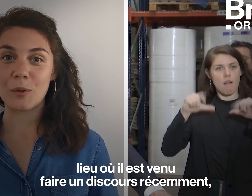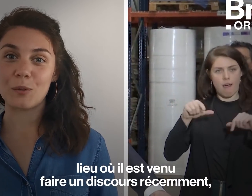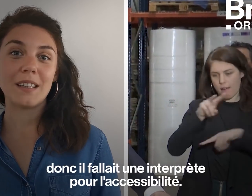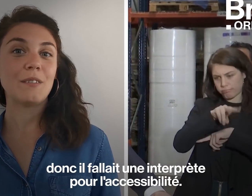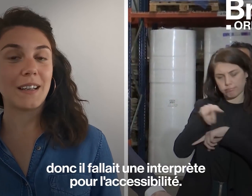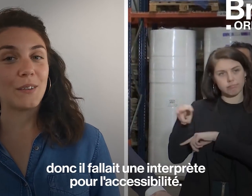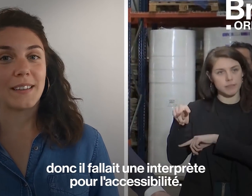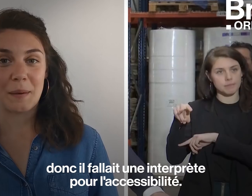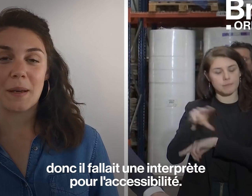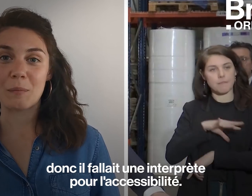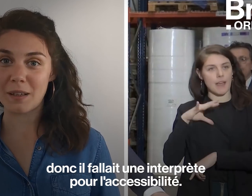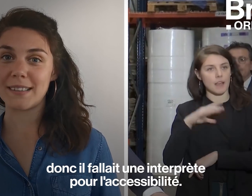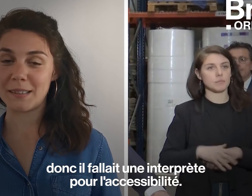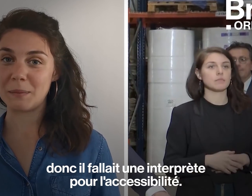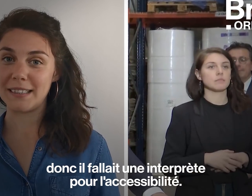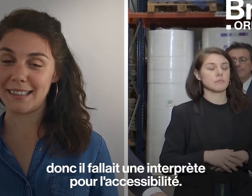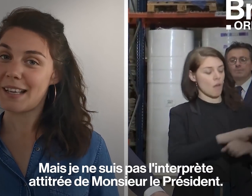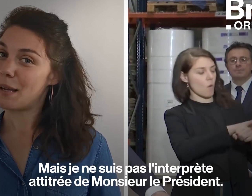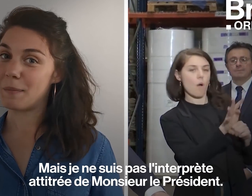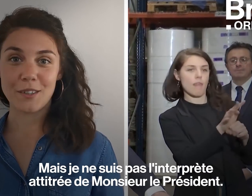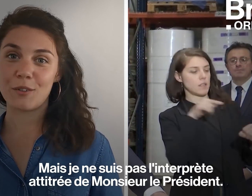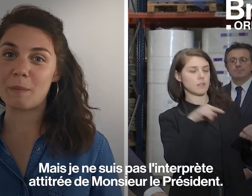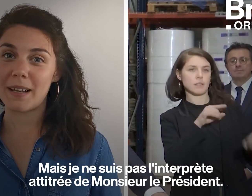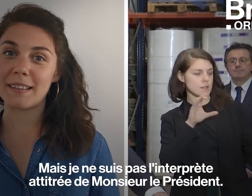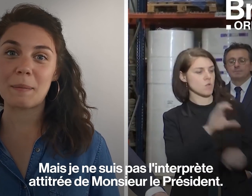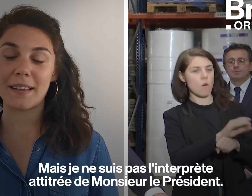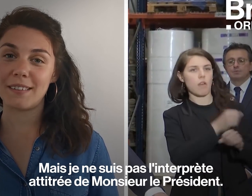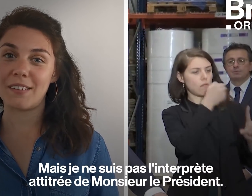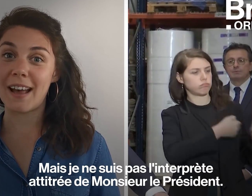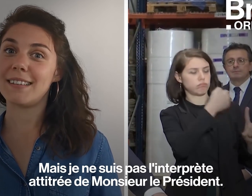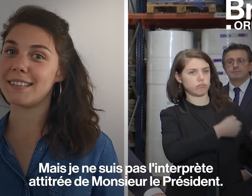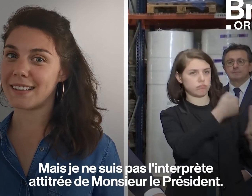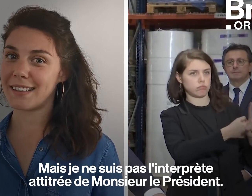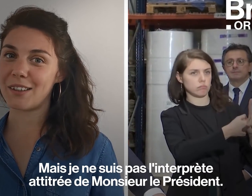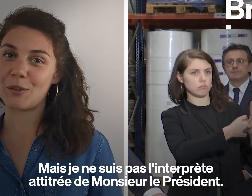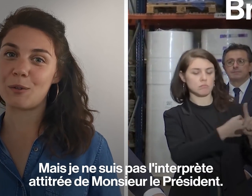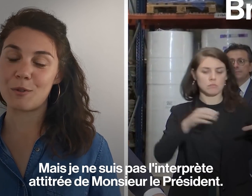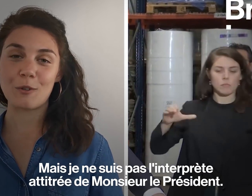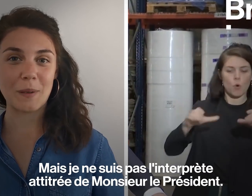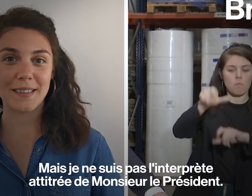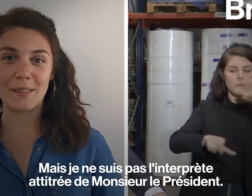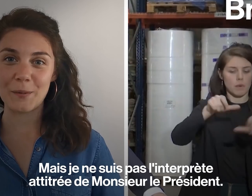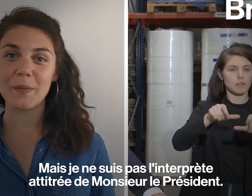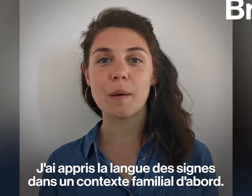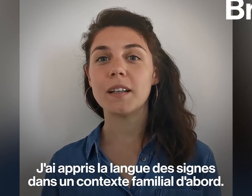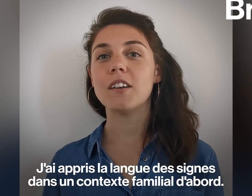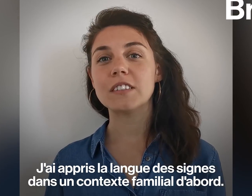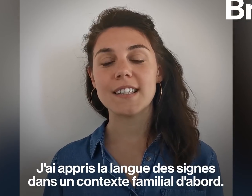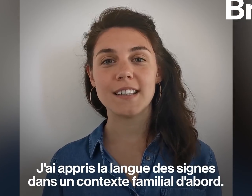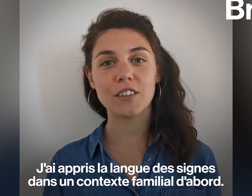donc il fallait une interprète pour l'accessibilité, mais je ne suis pas l'interprète attitrée de Monsieur le Président. J'ai appris la langue des signes dans